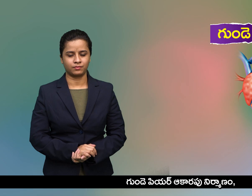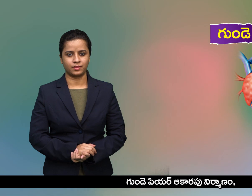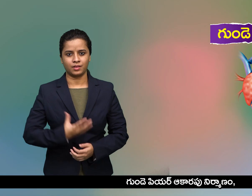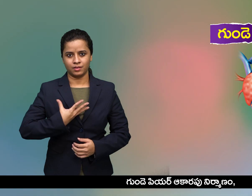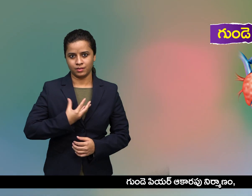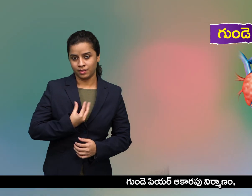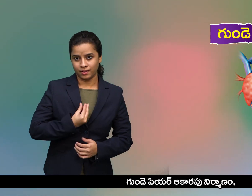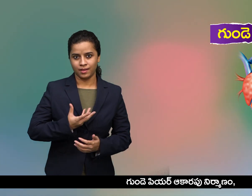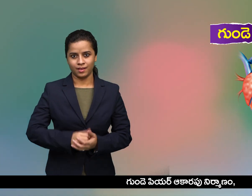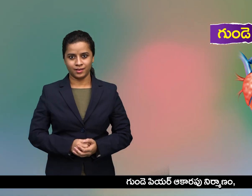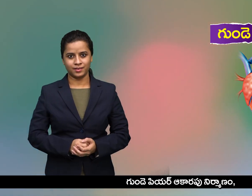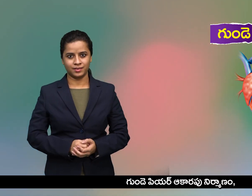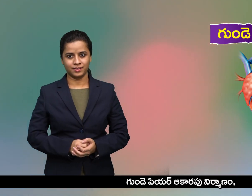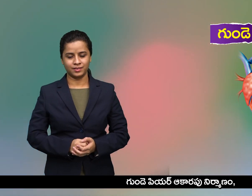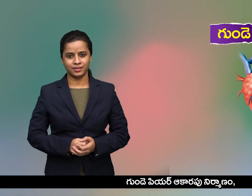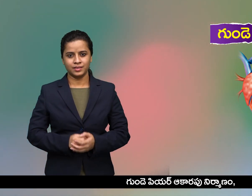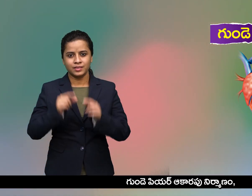గుండె పియర్ ఆకారపు నిర్మాణం,